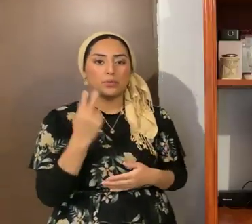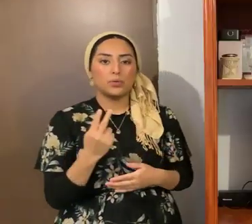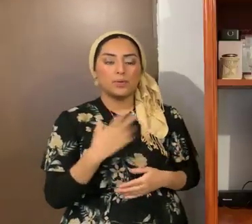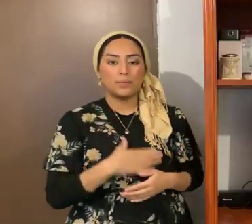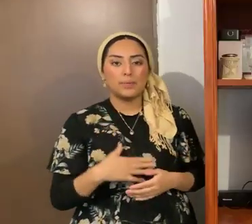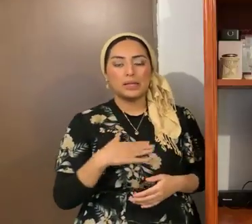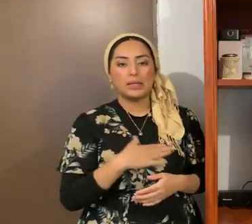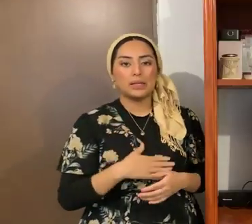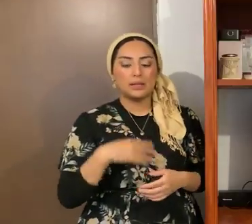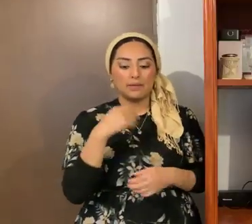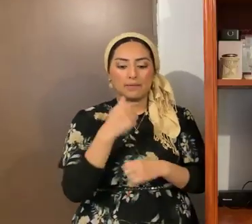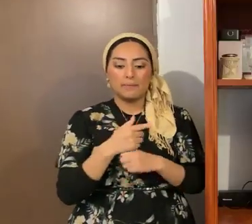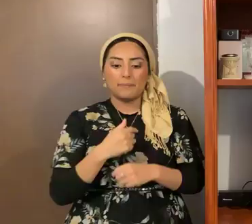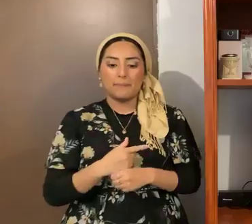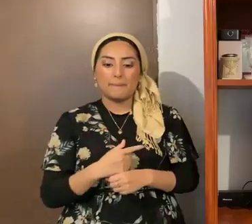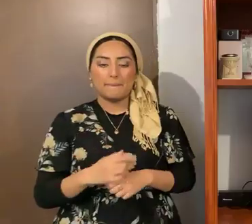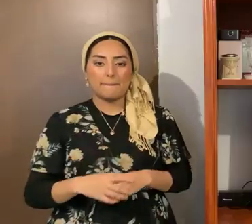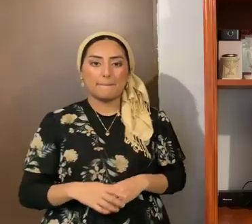2, amados Sahim.